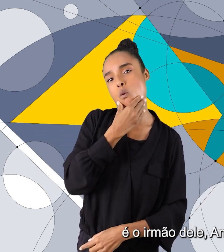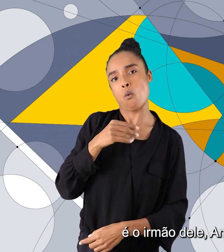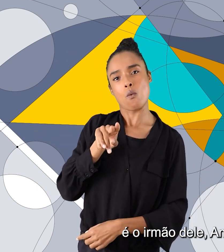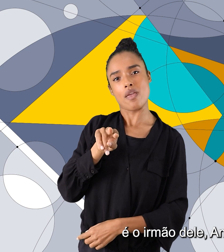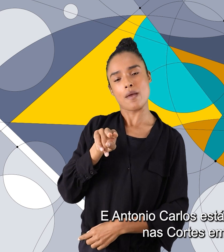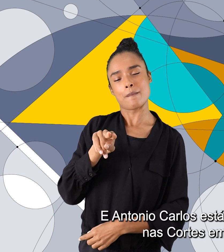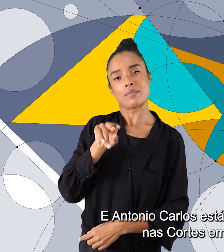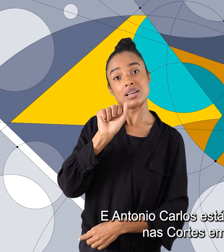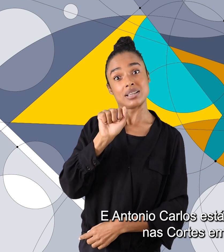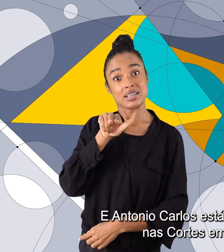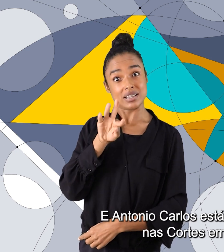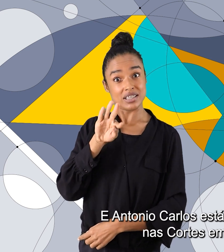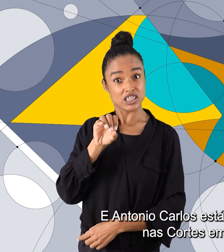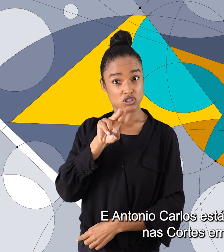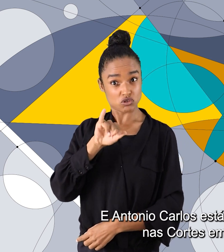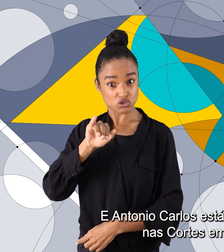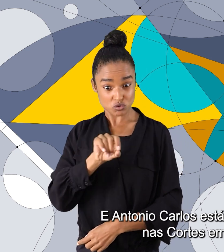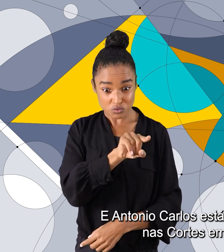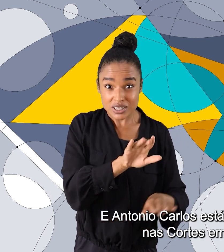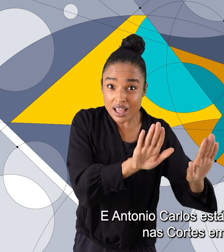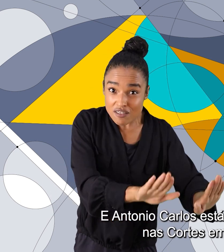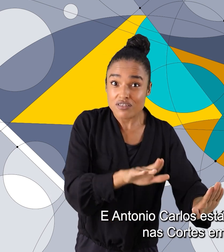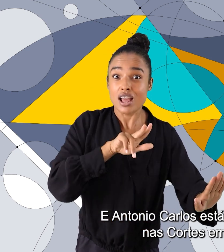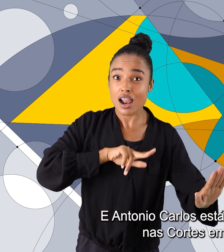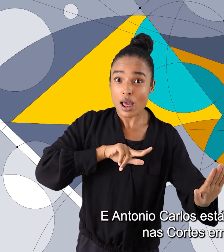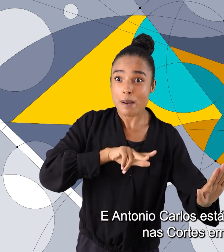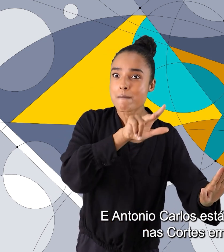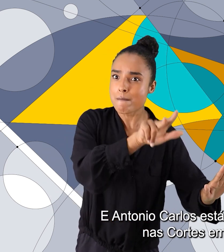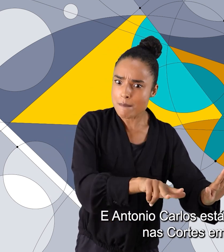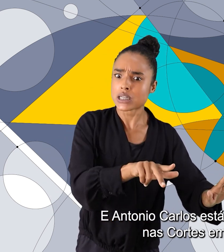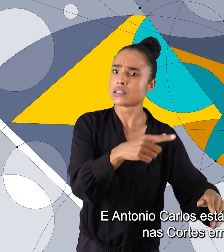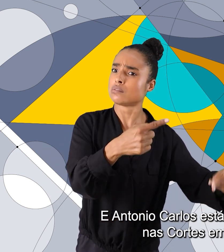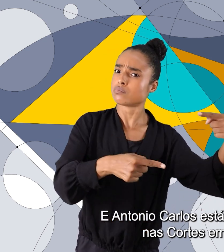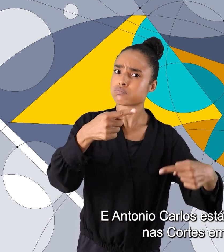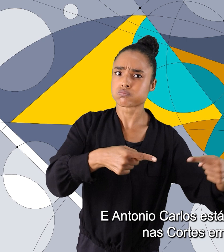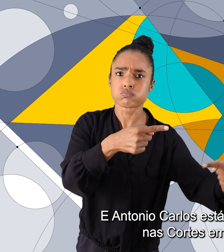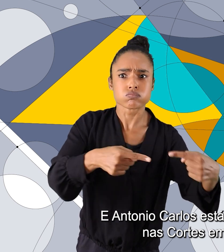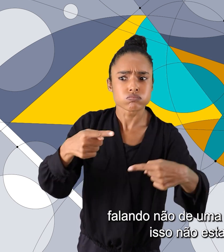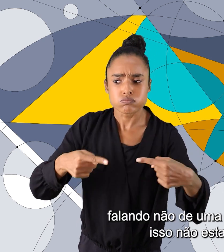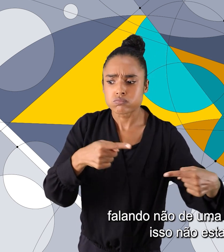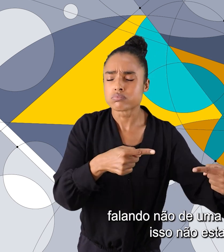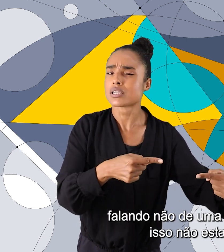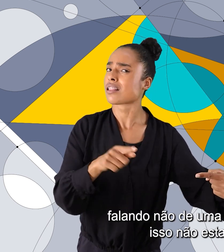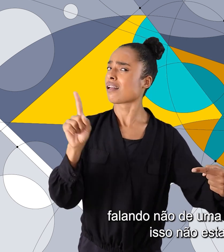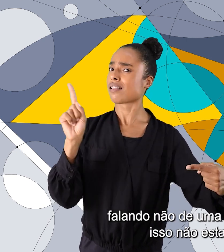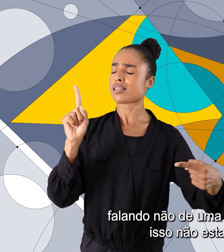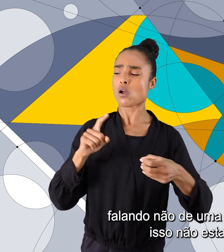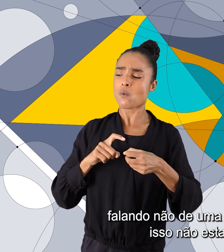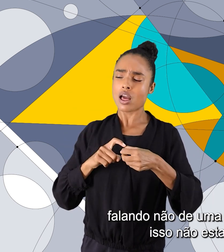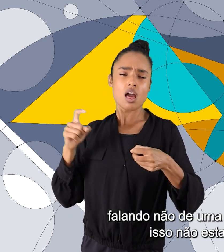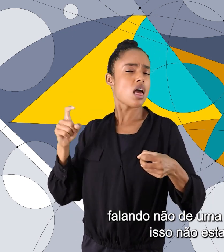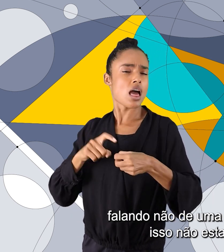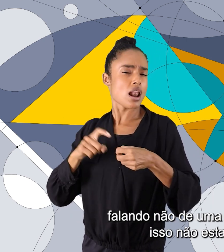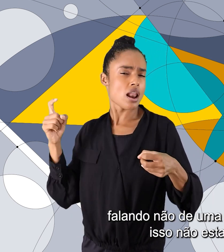Antônio Carlos. E Antônio Carlos está, nesse momento, nas cortes em Portugal, falando não de